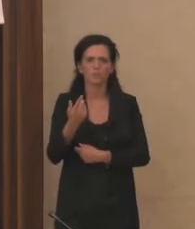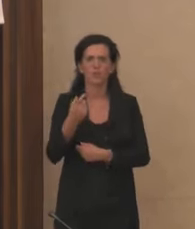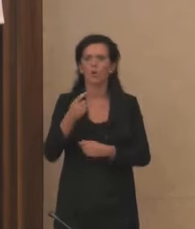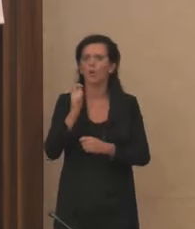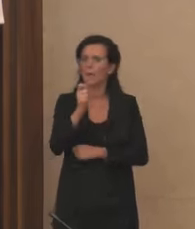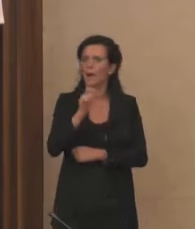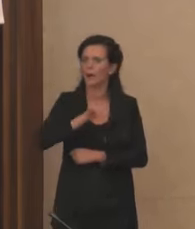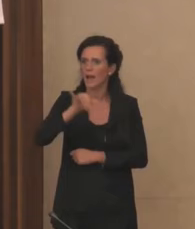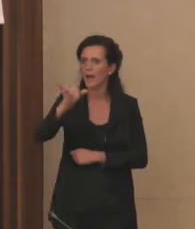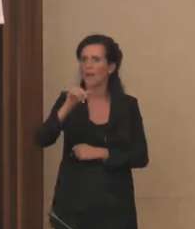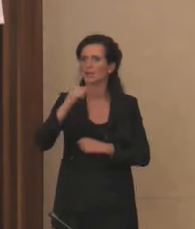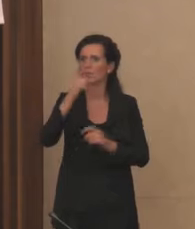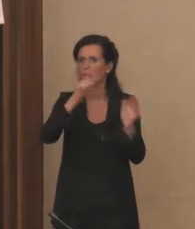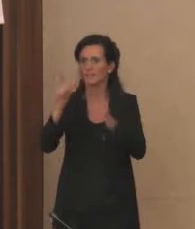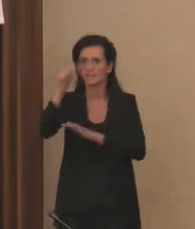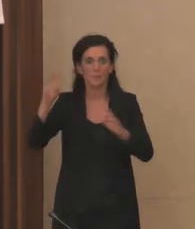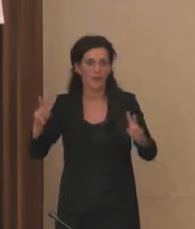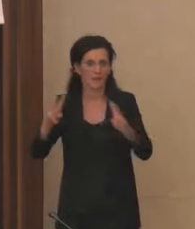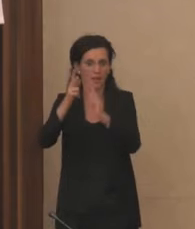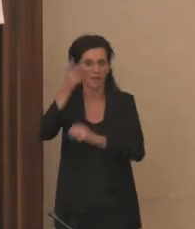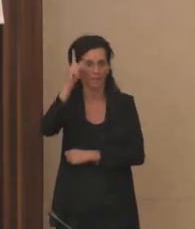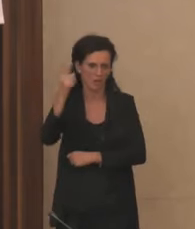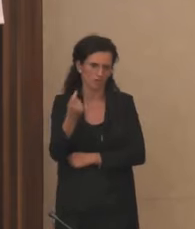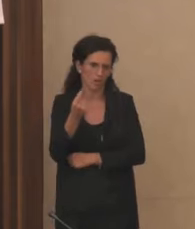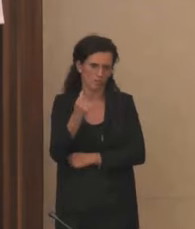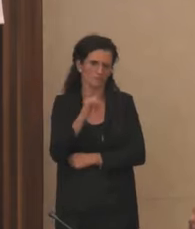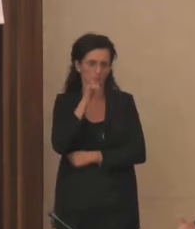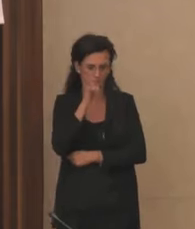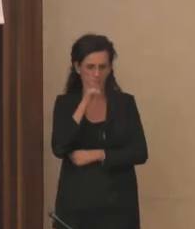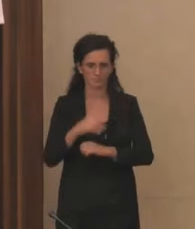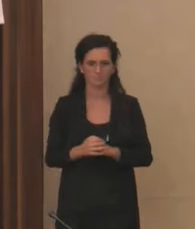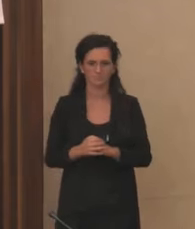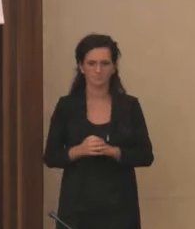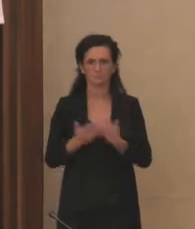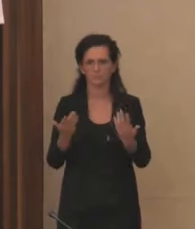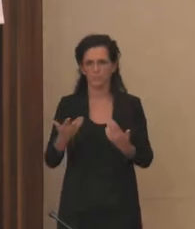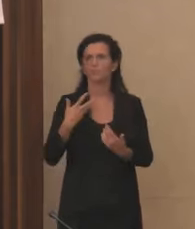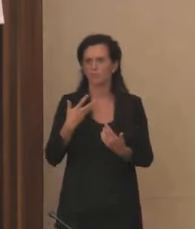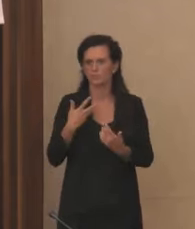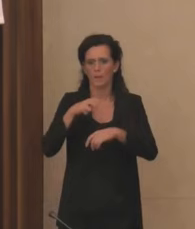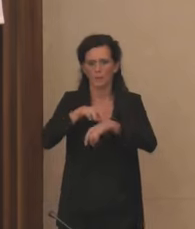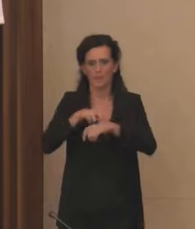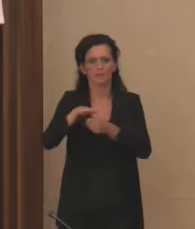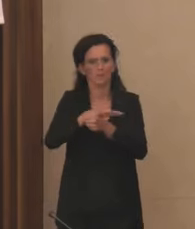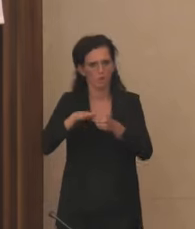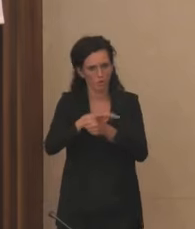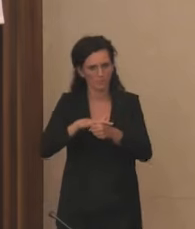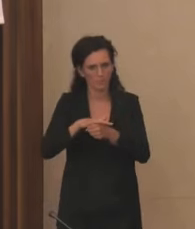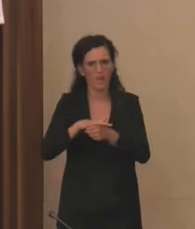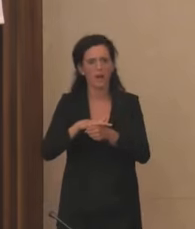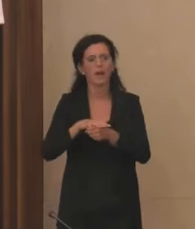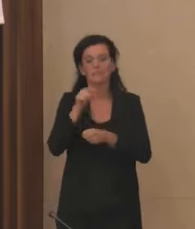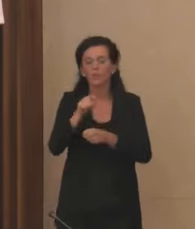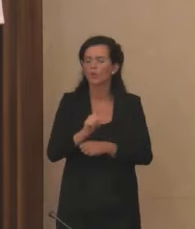Francia sono abbastanza costosi. Quindi insisto, i medici di base sono in